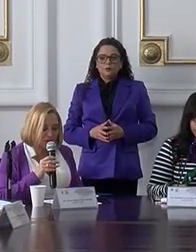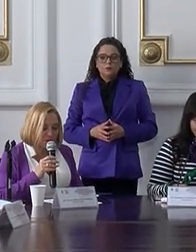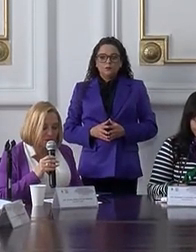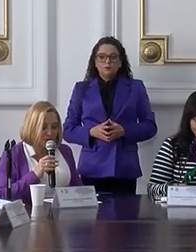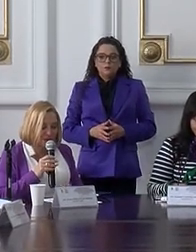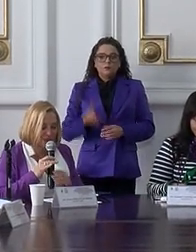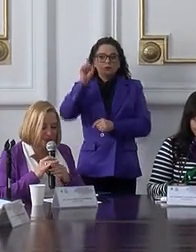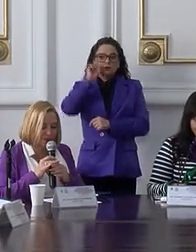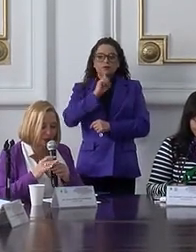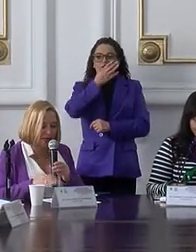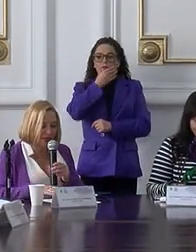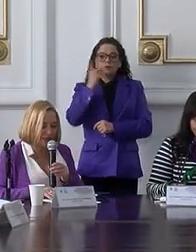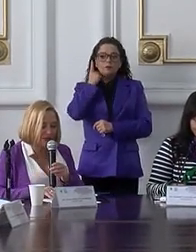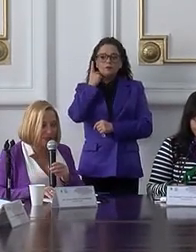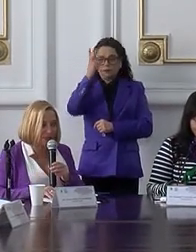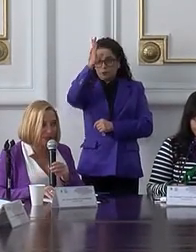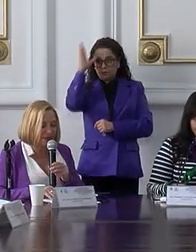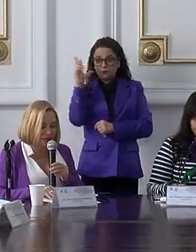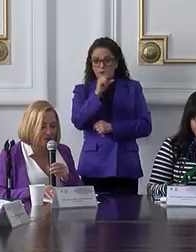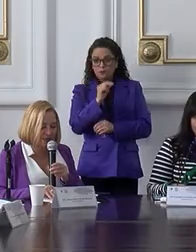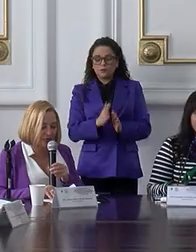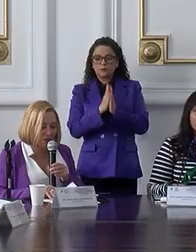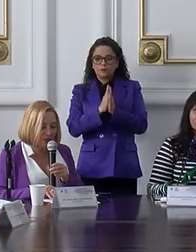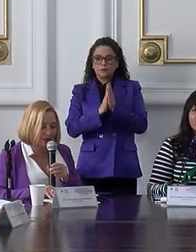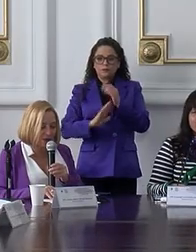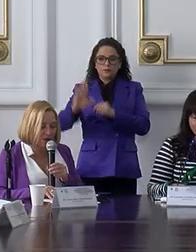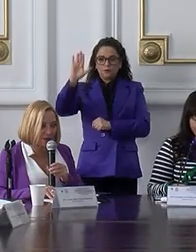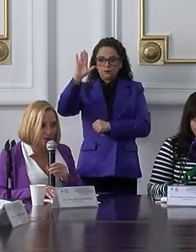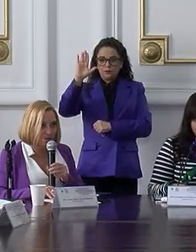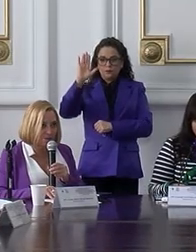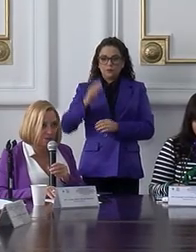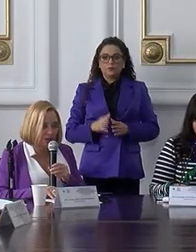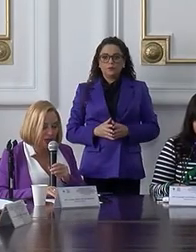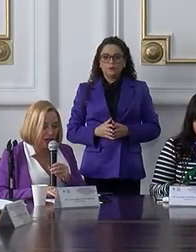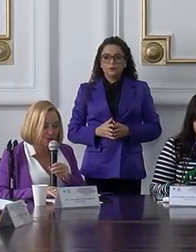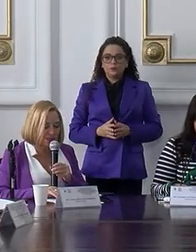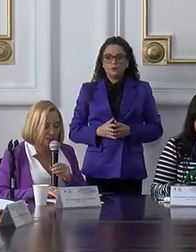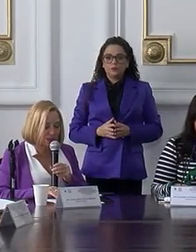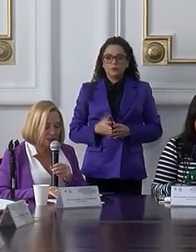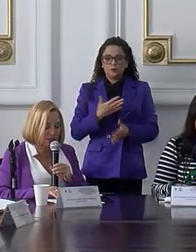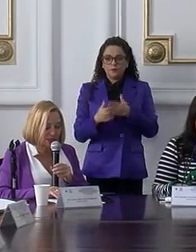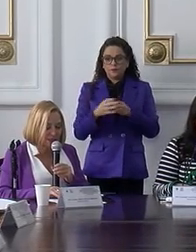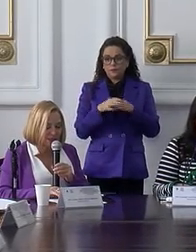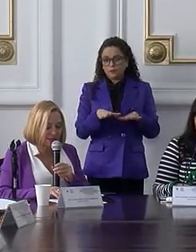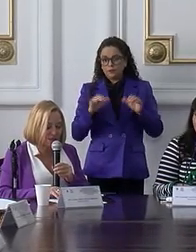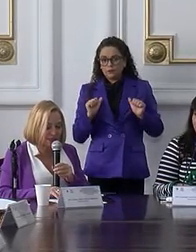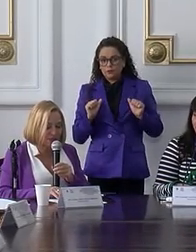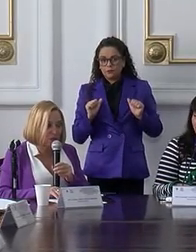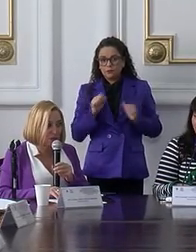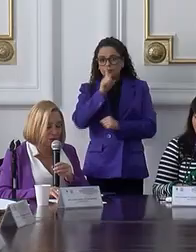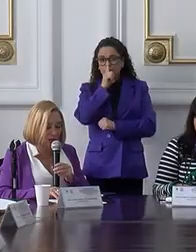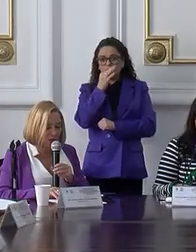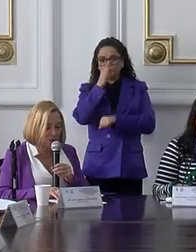Las y los diputados que estén por la negativa, sírvanse manifestarlo levantando la mano. Abstenciones. Se